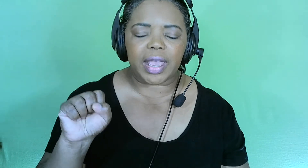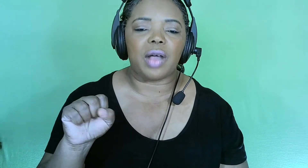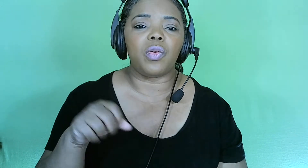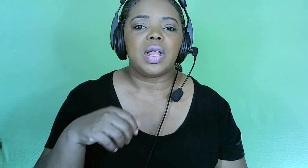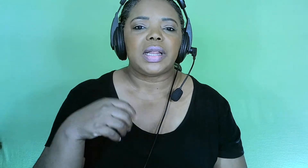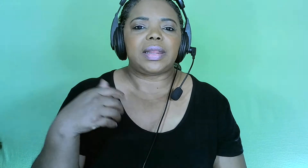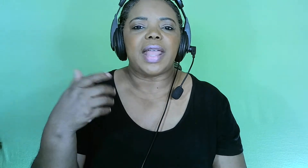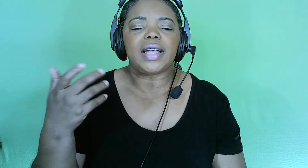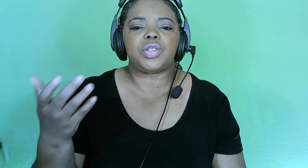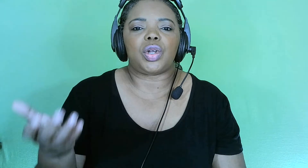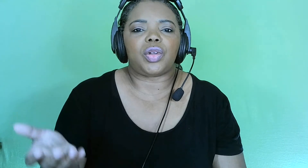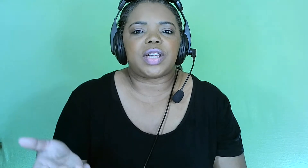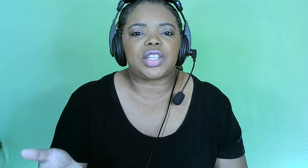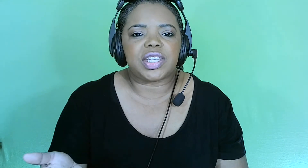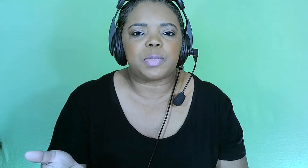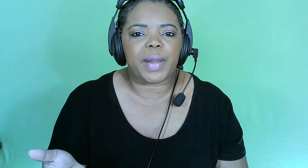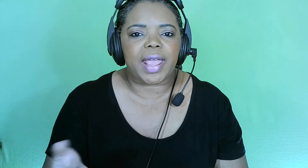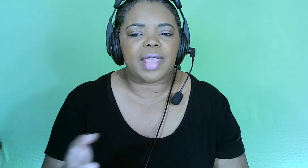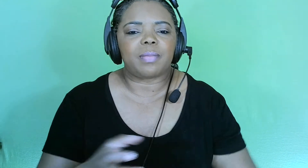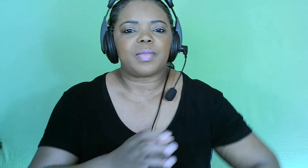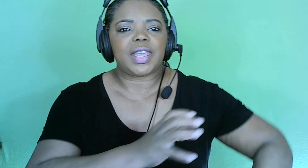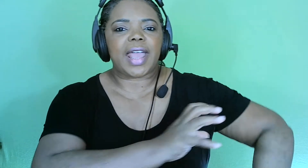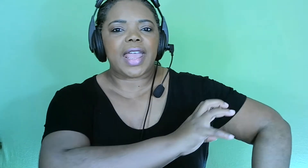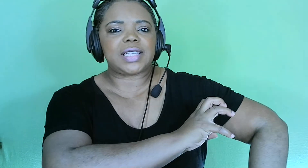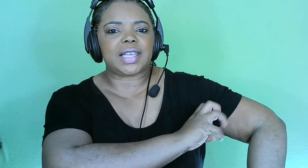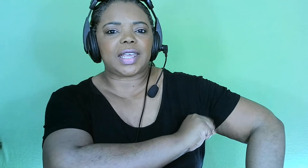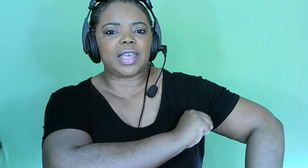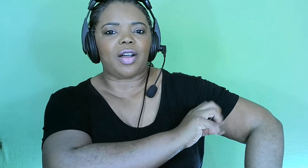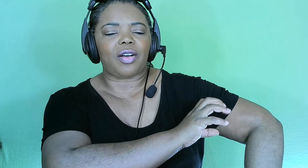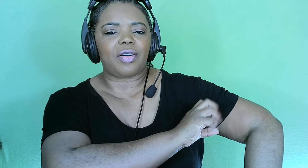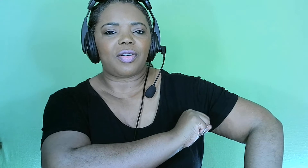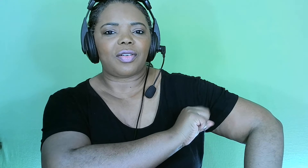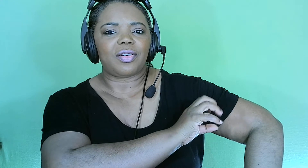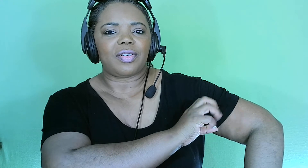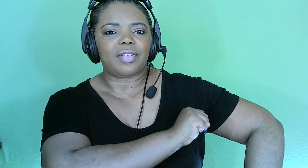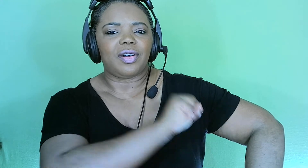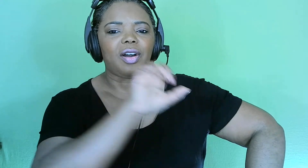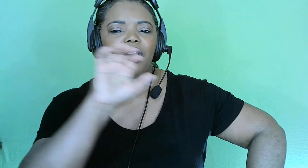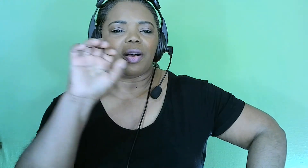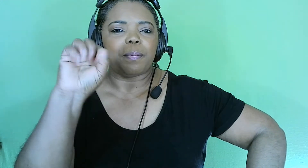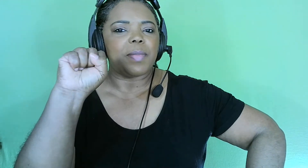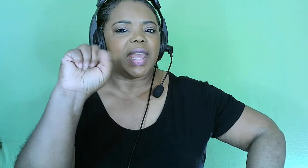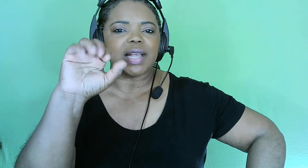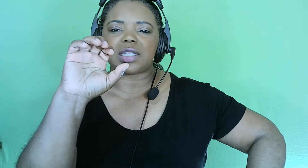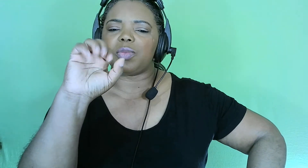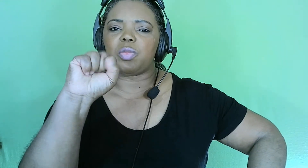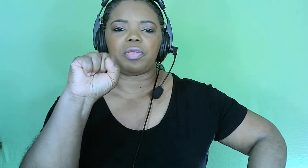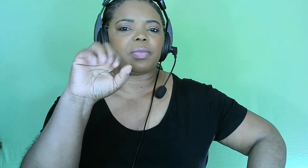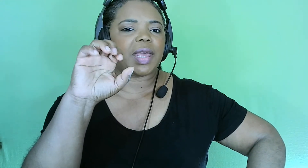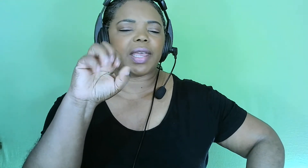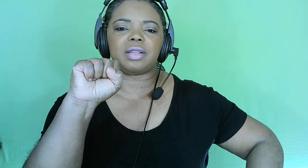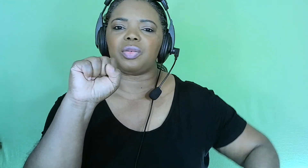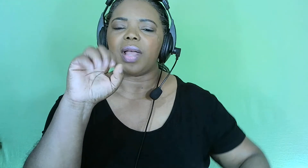é o desodorante spray, que é esse aqui, ó. Ó, mesmo movimento,